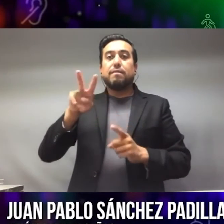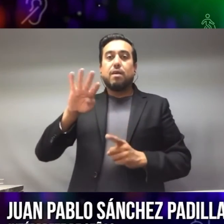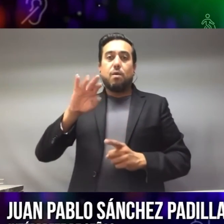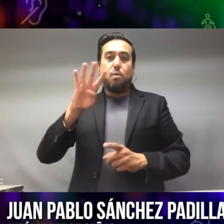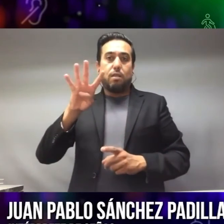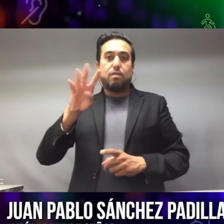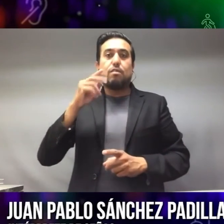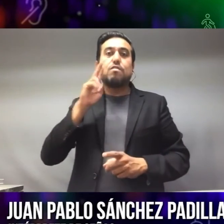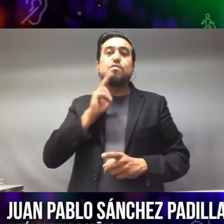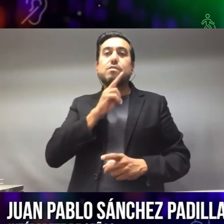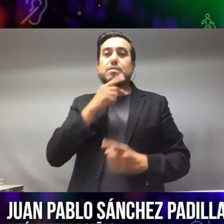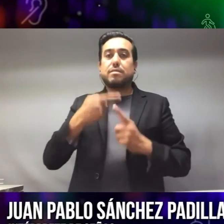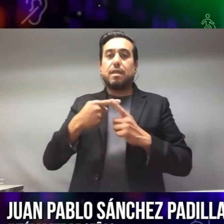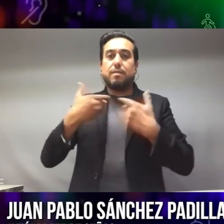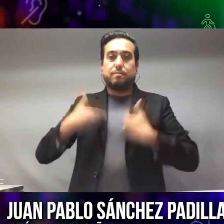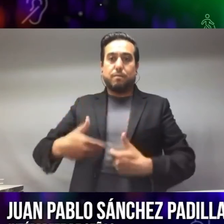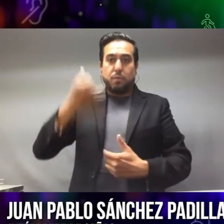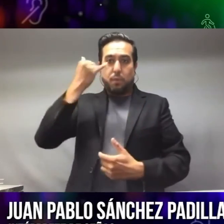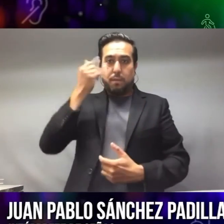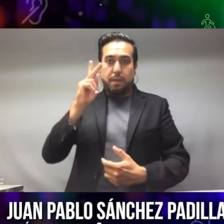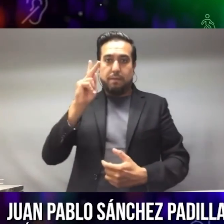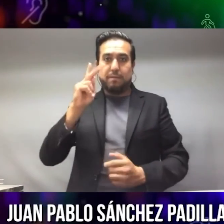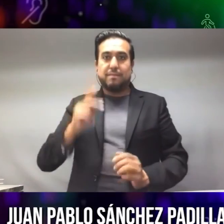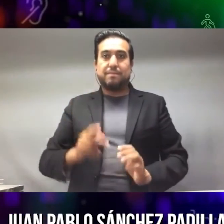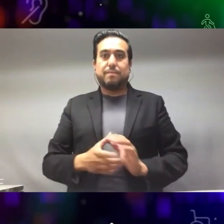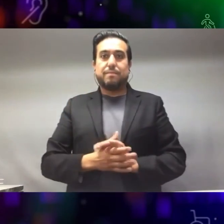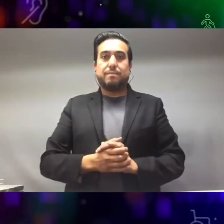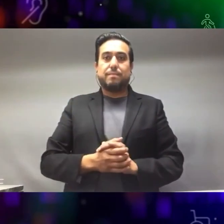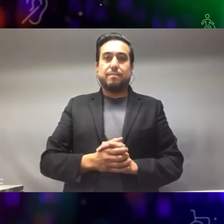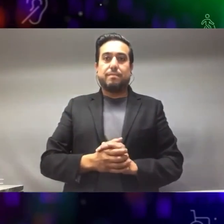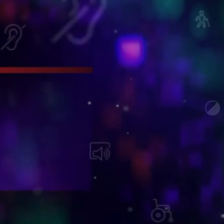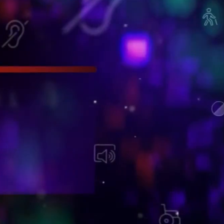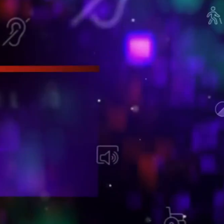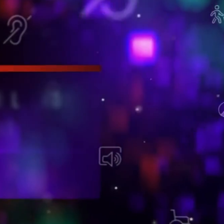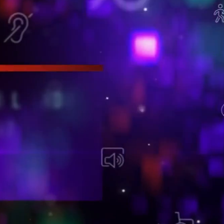TV4 Noticias, Juan Pablo Sánchez Padilla.